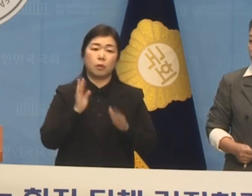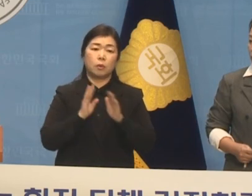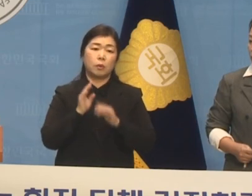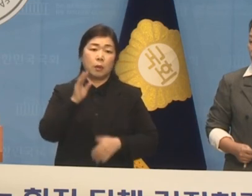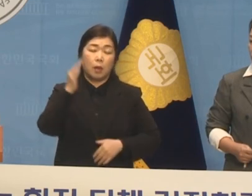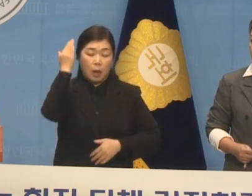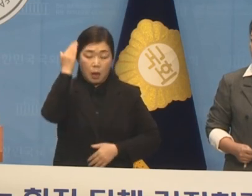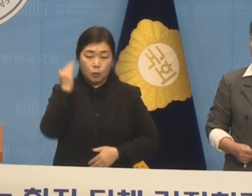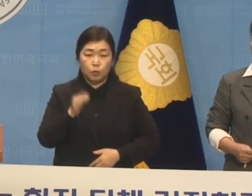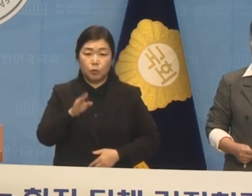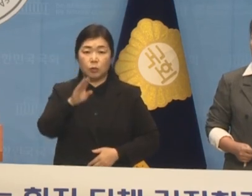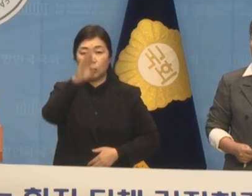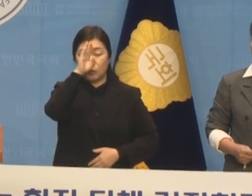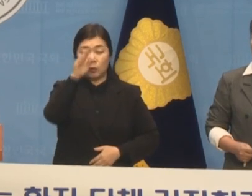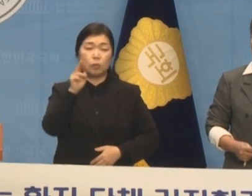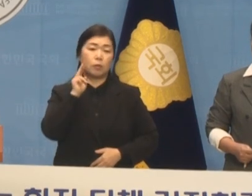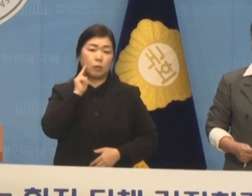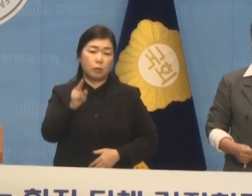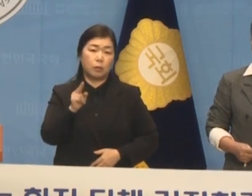한국중증아토피연합회,